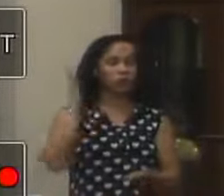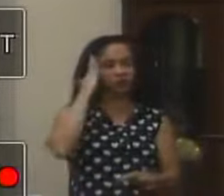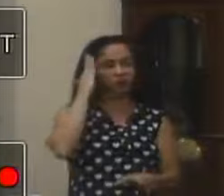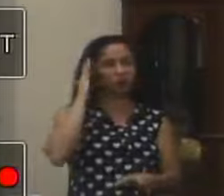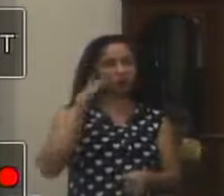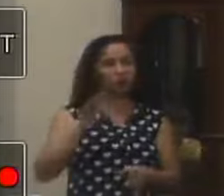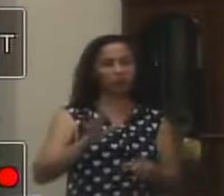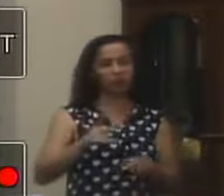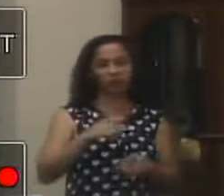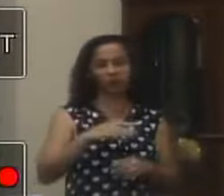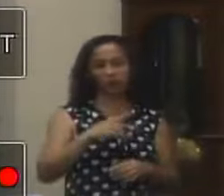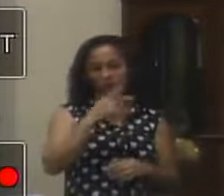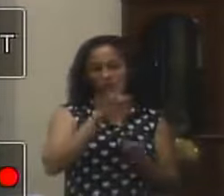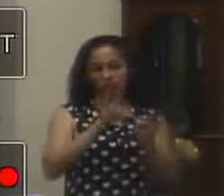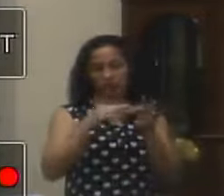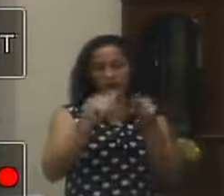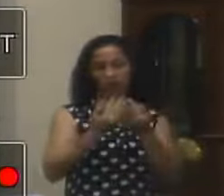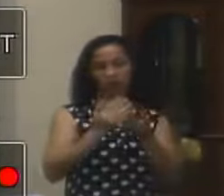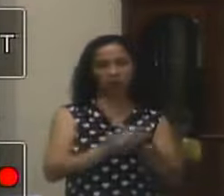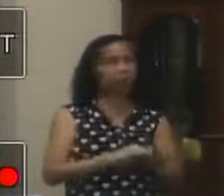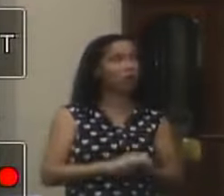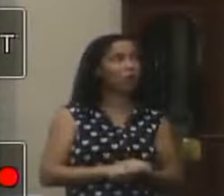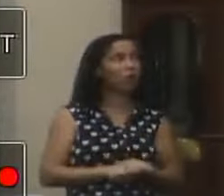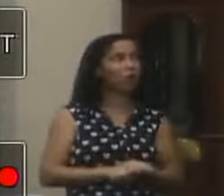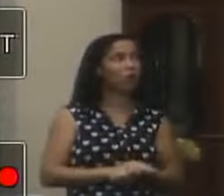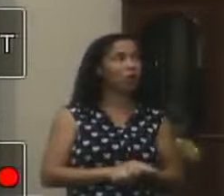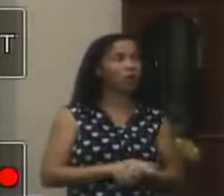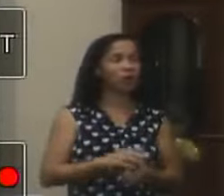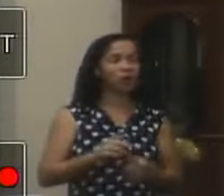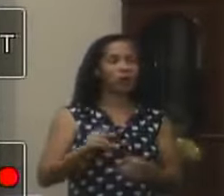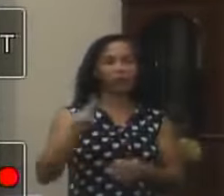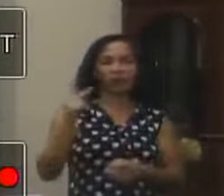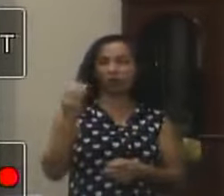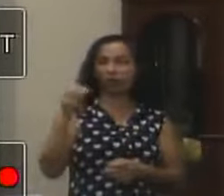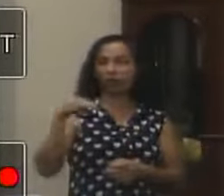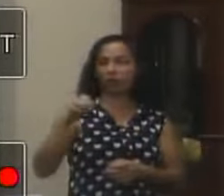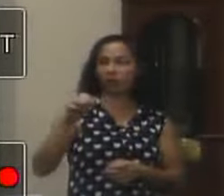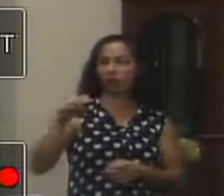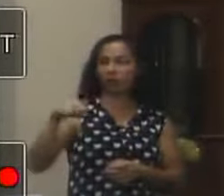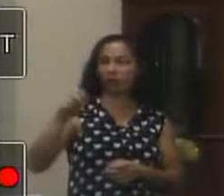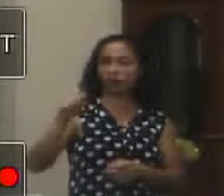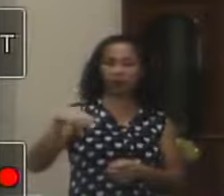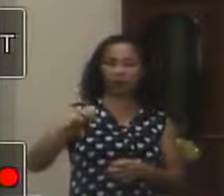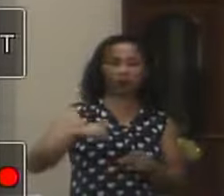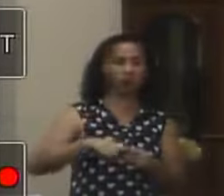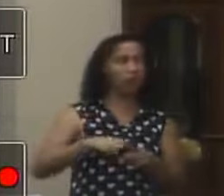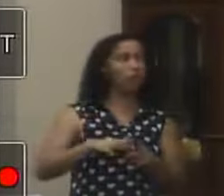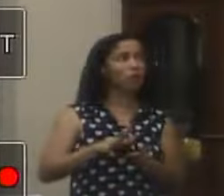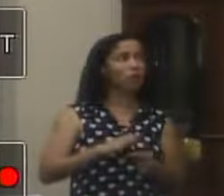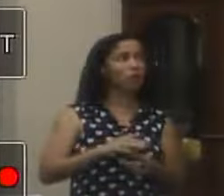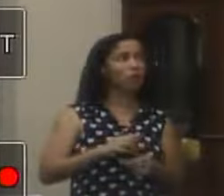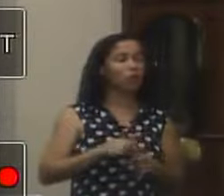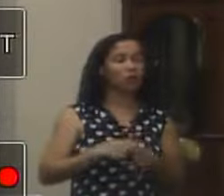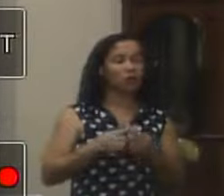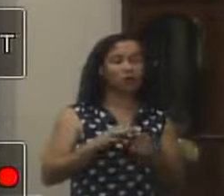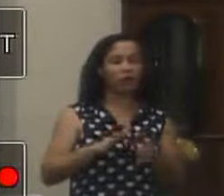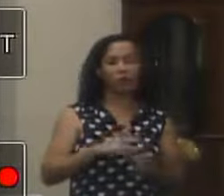dessa nunca tem nenhum ponto positivo, mas a homenagem vem tentar preservar a memória do Luiz Davi, que o Luiz Davi seja um anjo de